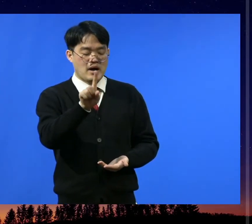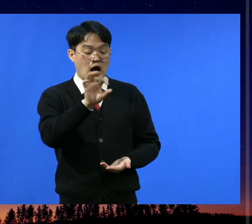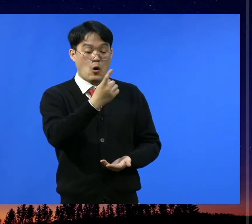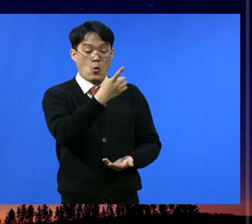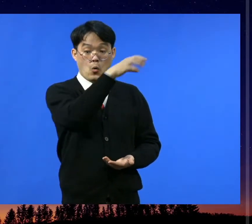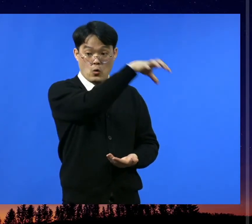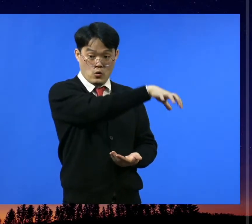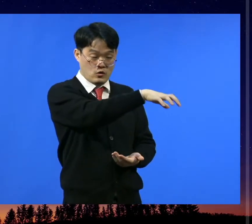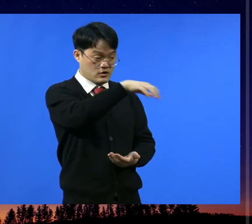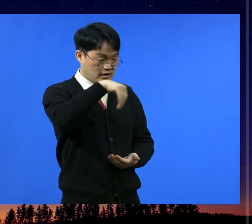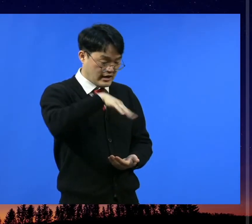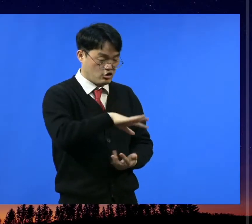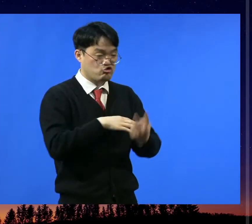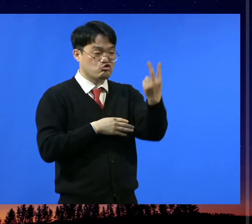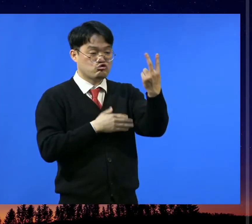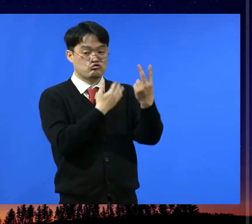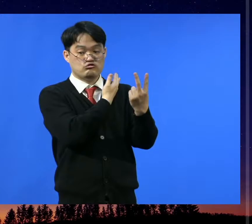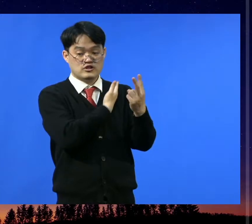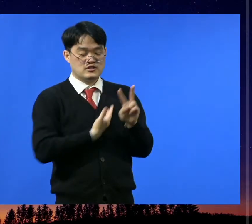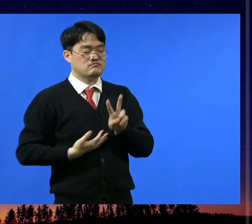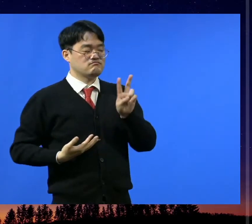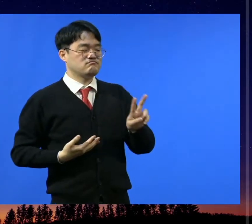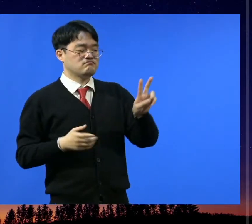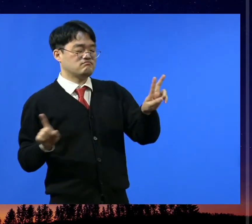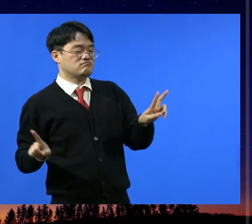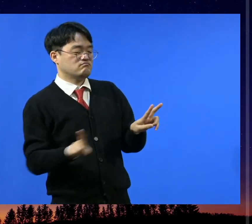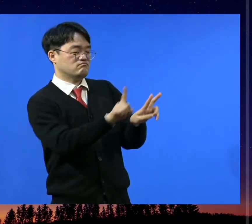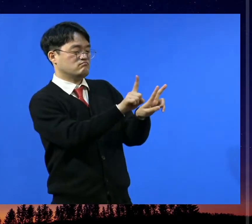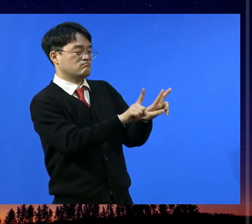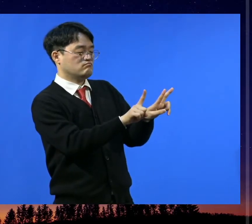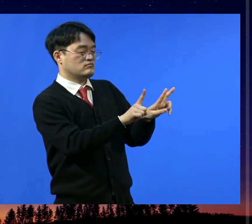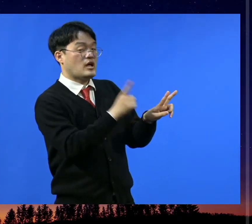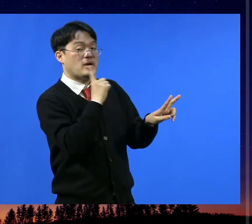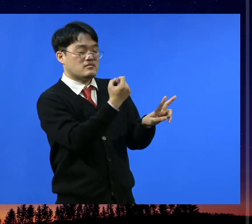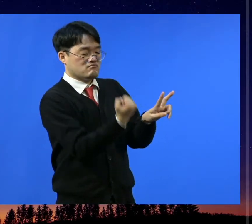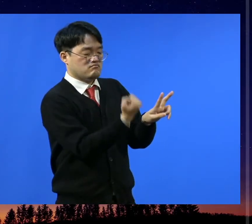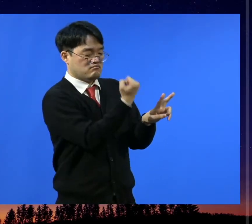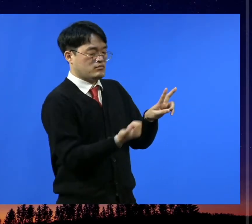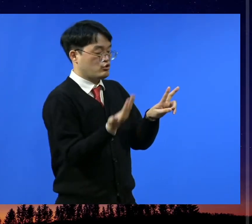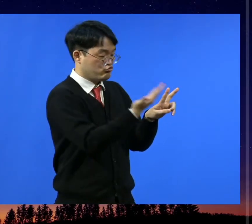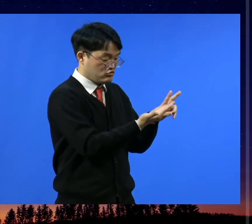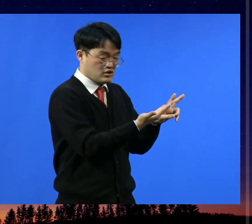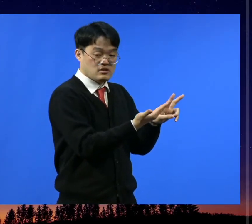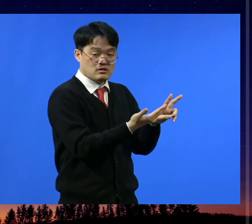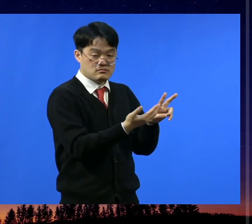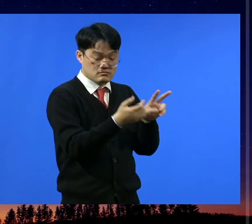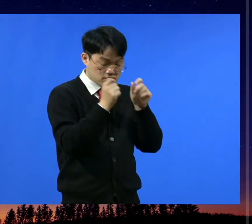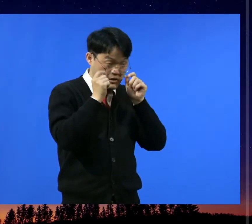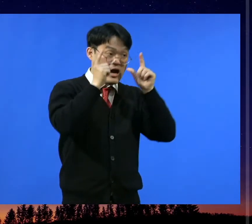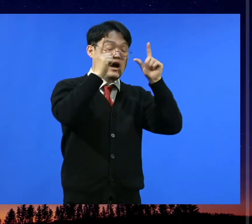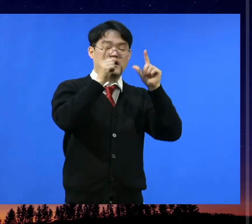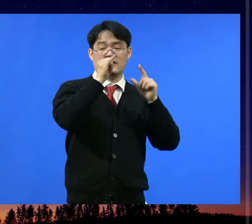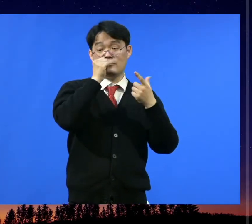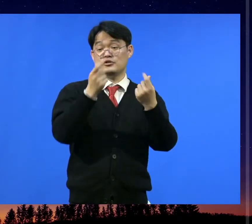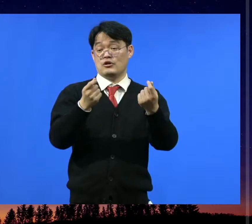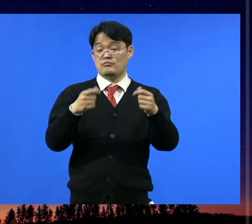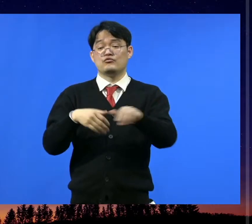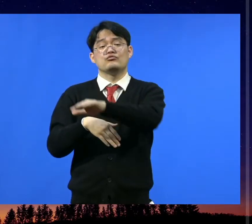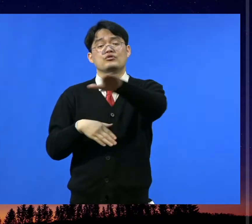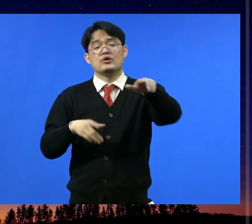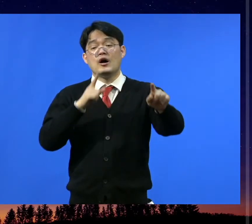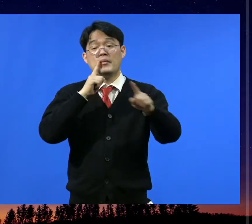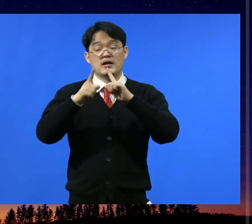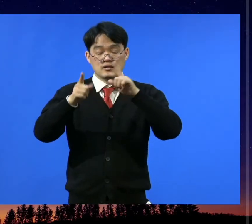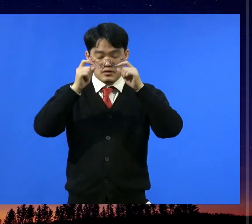말씀을 풀어주시니까 막 눈이 열려버렸잖아요. 가슴이 뜨거워지고. 그죠? 여러분, 오늘 우리에게도 그런 역사가 일어나야 되고, 말씀의 눈이